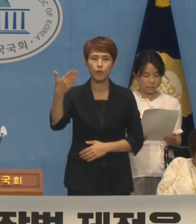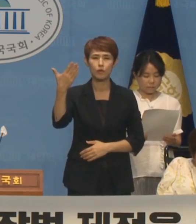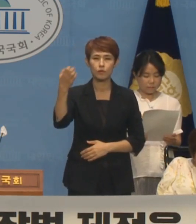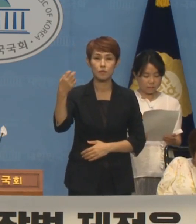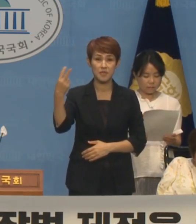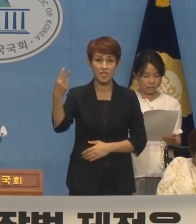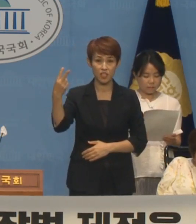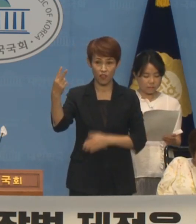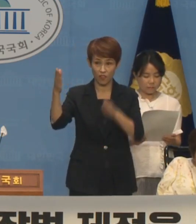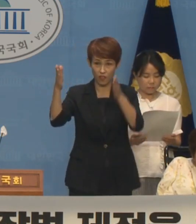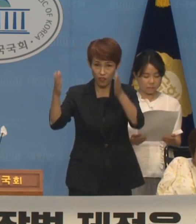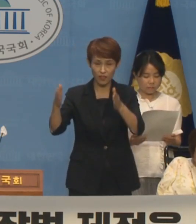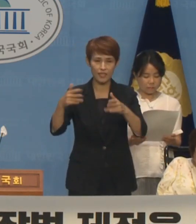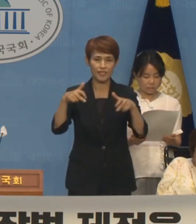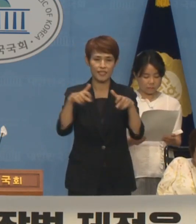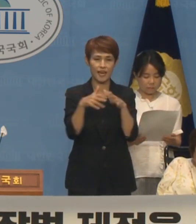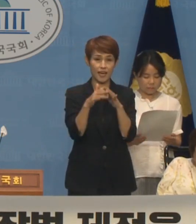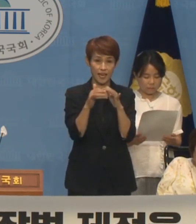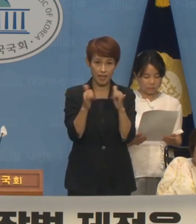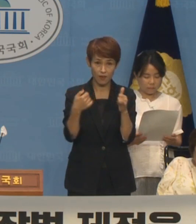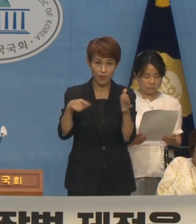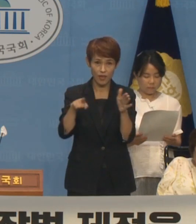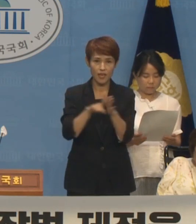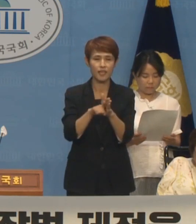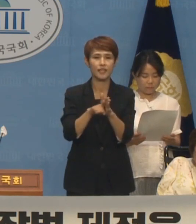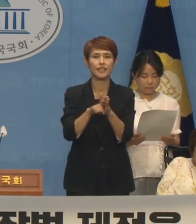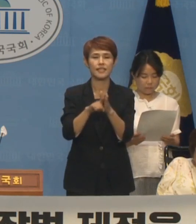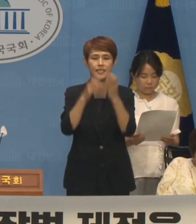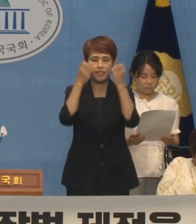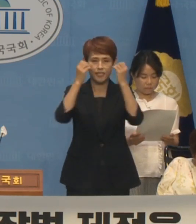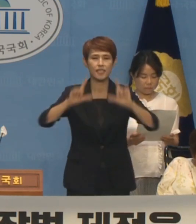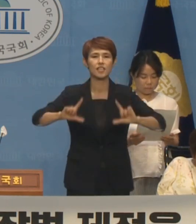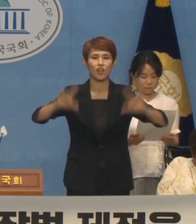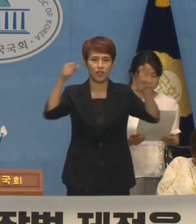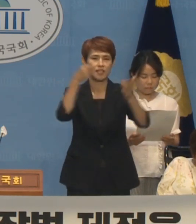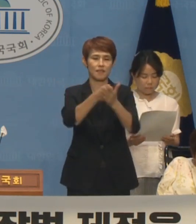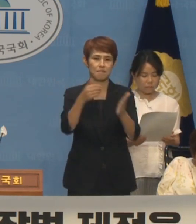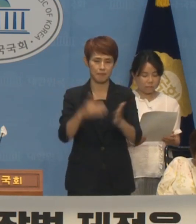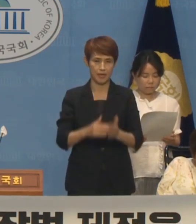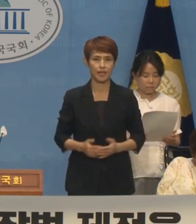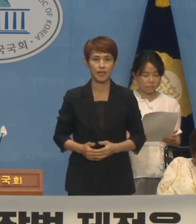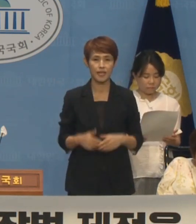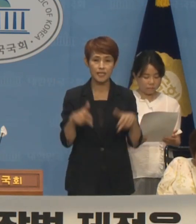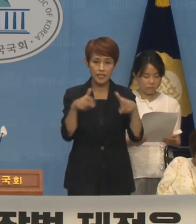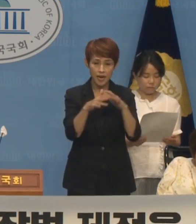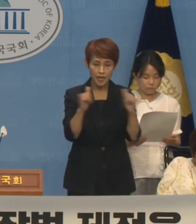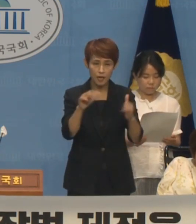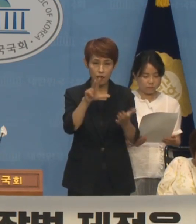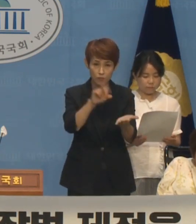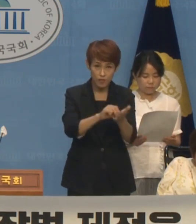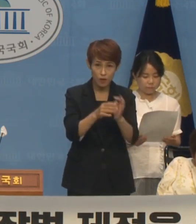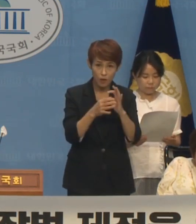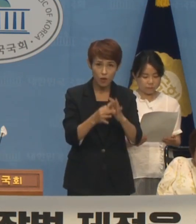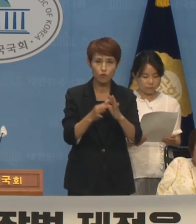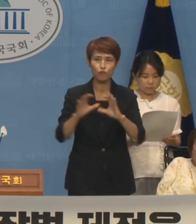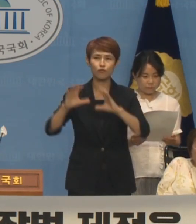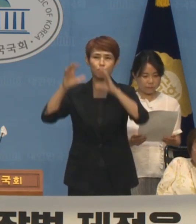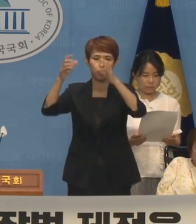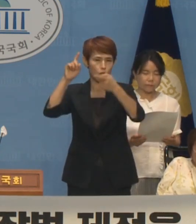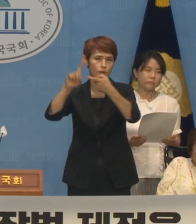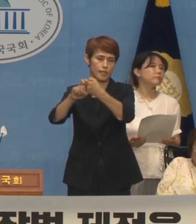1992년까지를 장애인의 10년으로 지정하여 장애인 문제에 대한 국제적